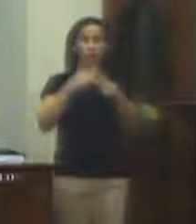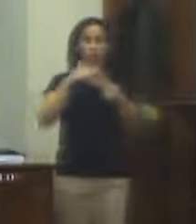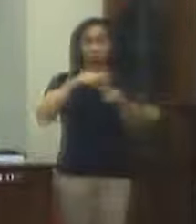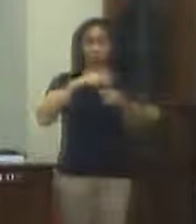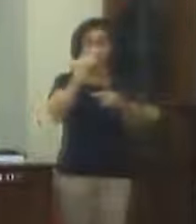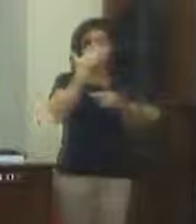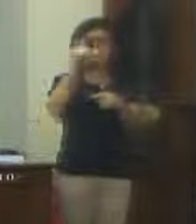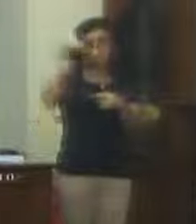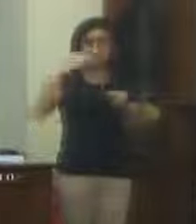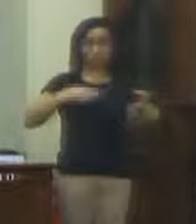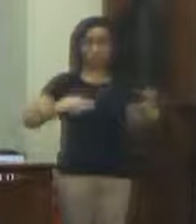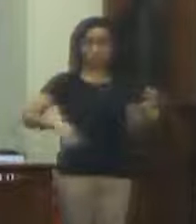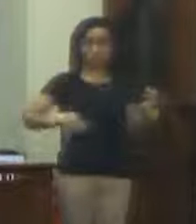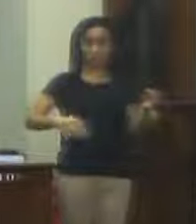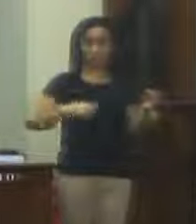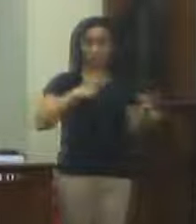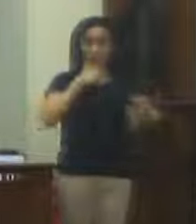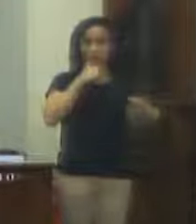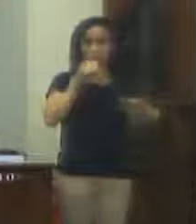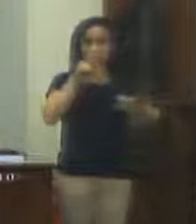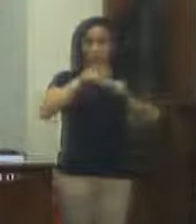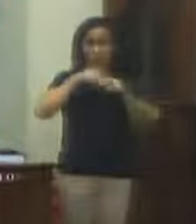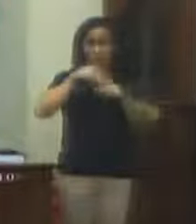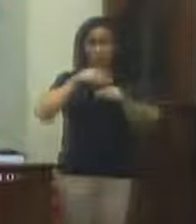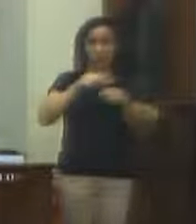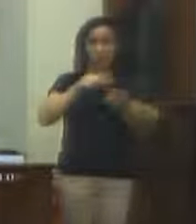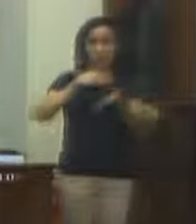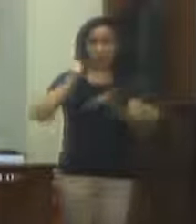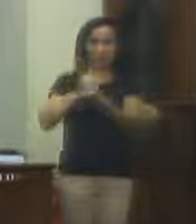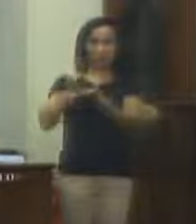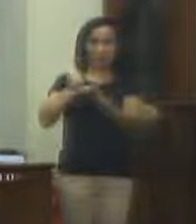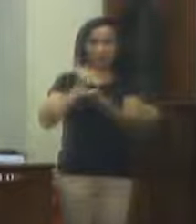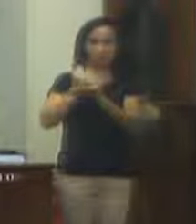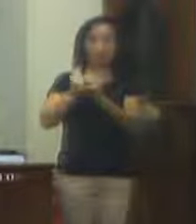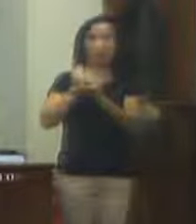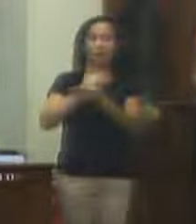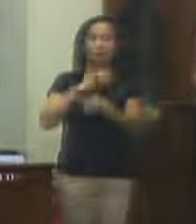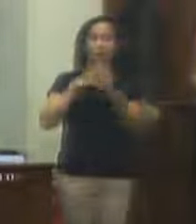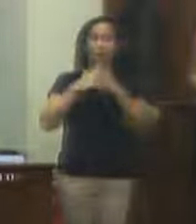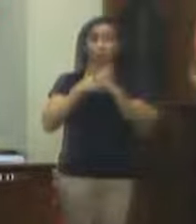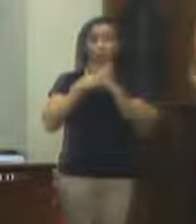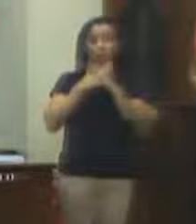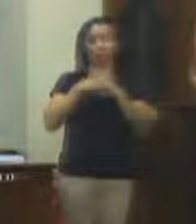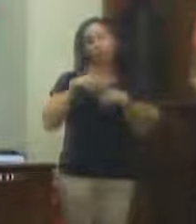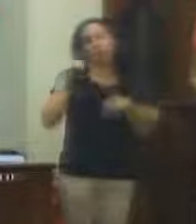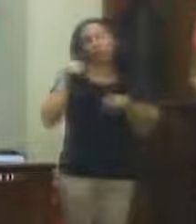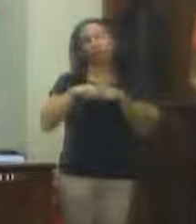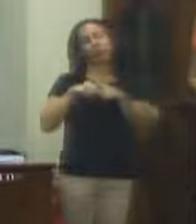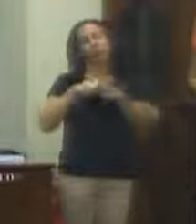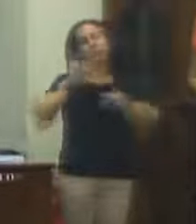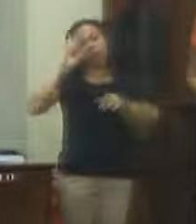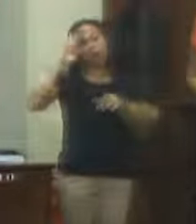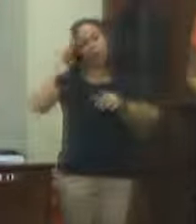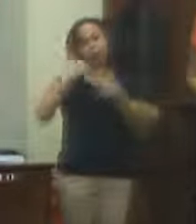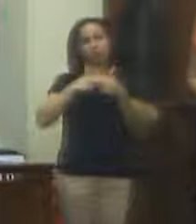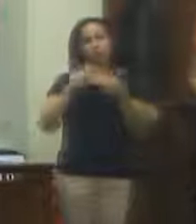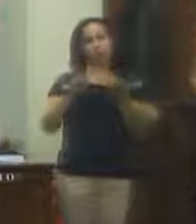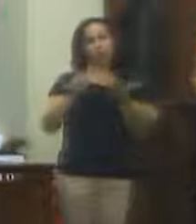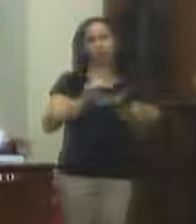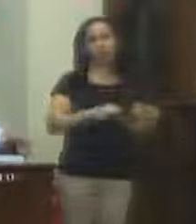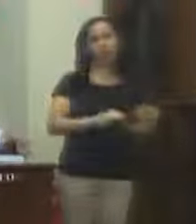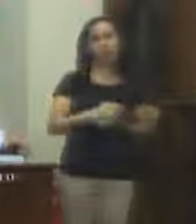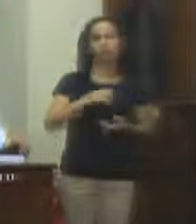aqui de uso de tribuna para questionamento e perguntas à senhora secretária de Fazenda, a